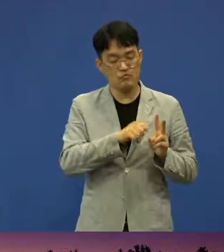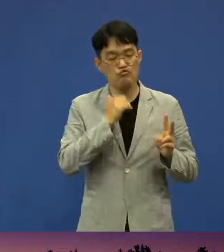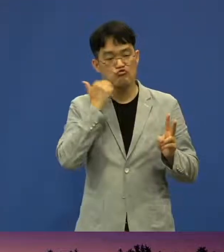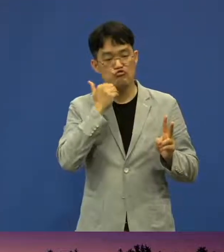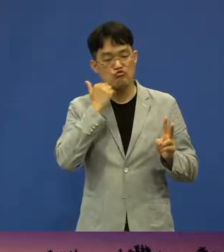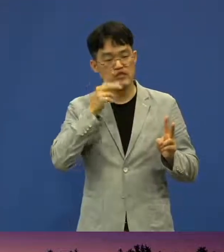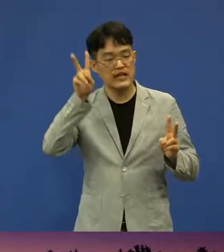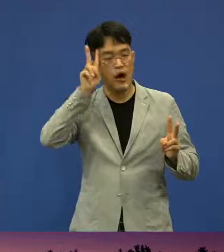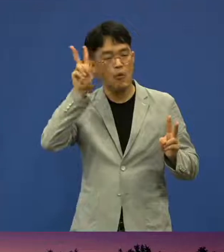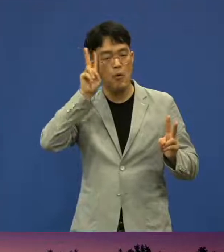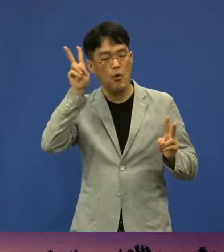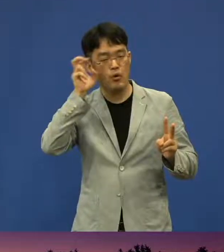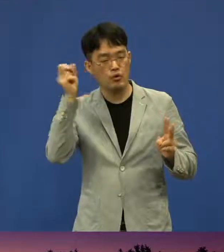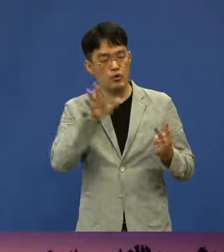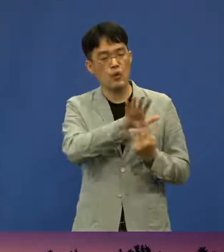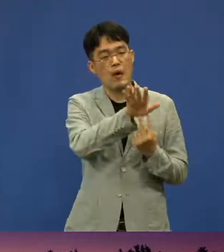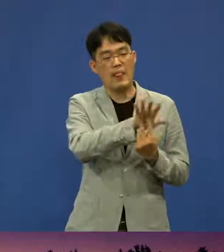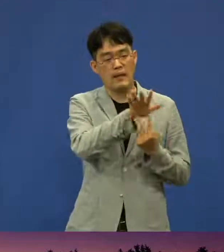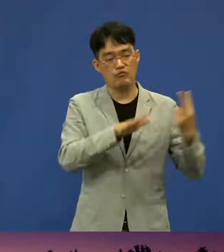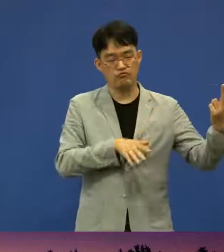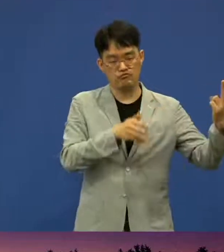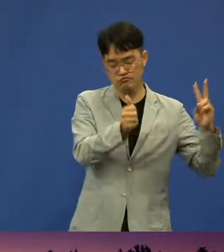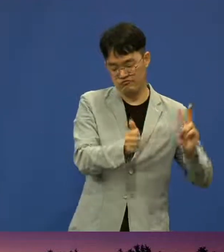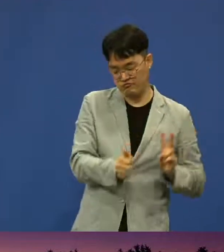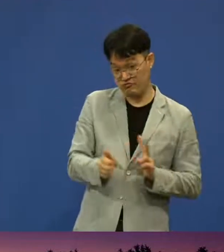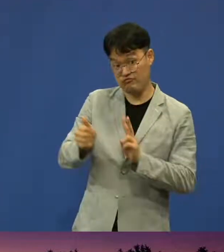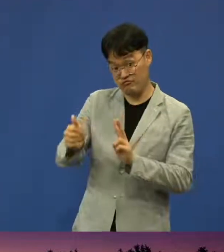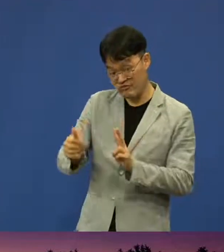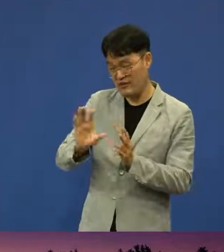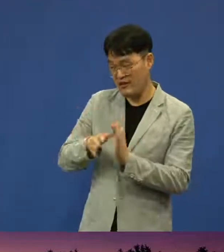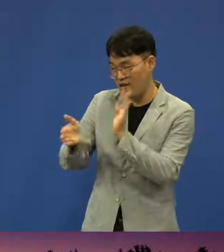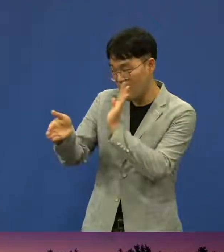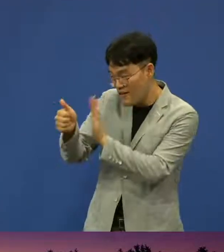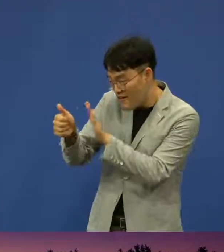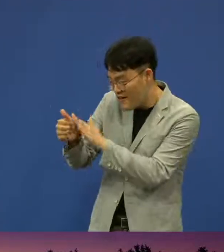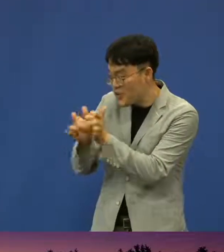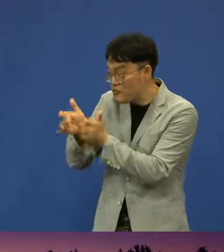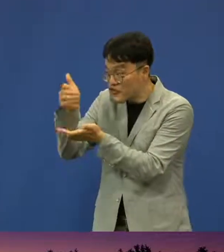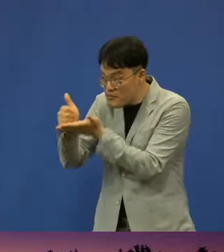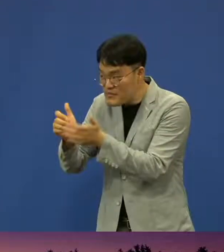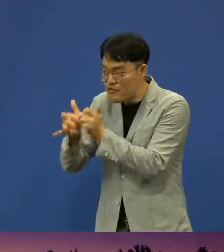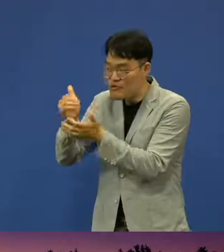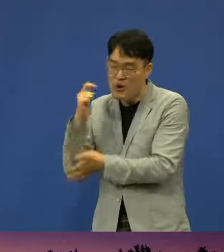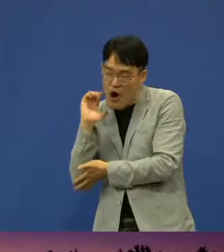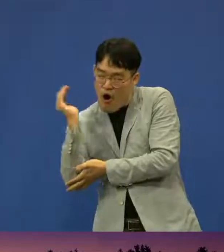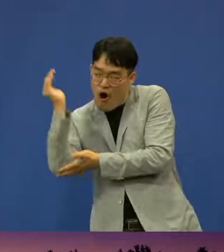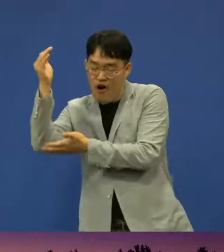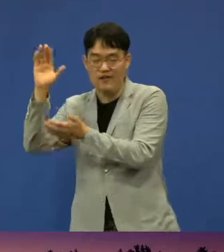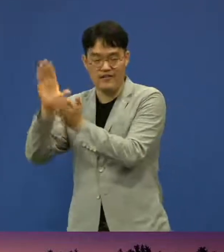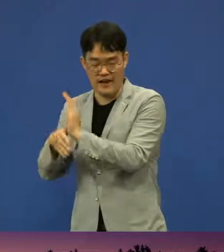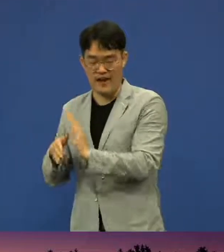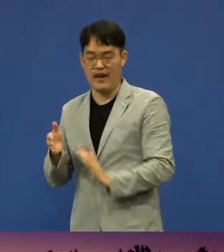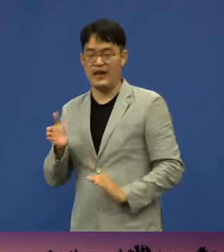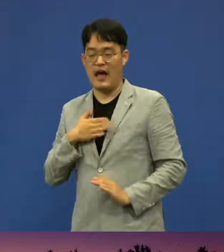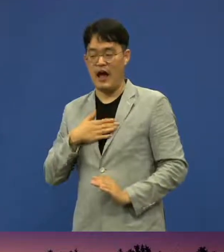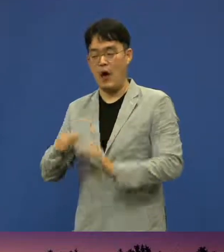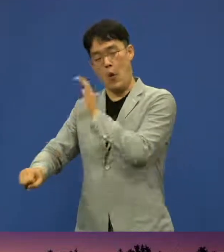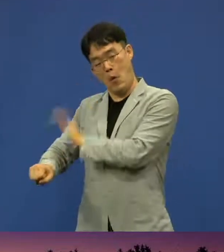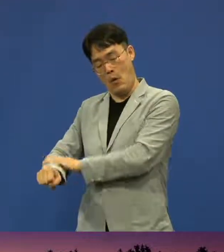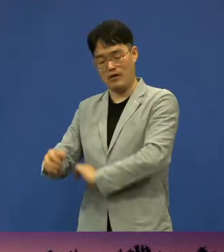예수님 영광 중에 한 사람은 예수님 우편에, 한 사람은 예수님 좌편에 앉게 해주세요. 근데 예수님께서